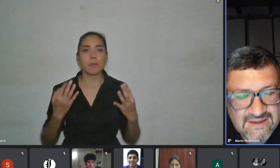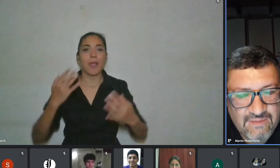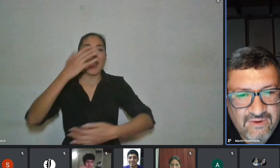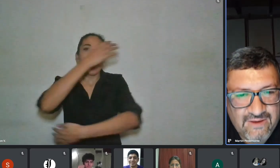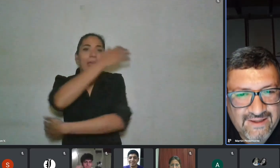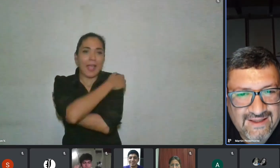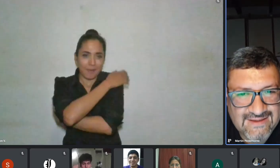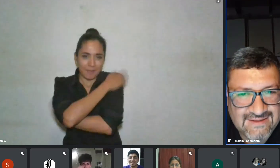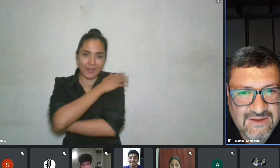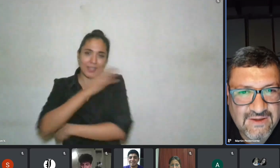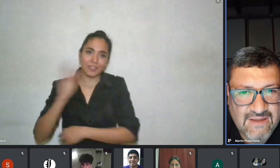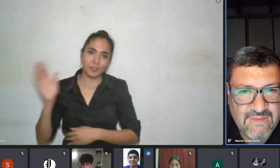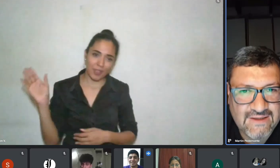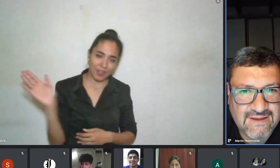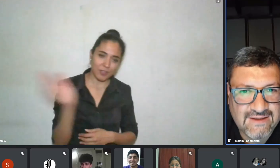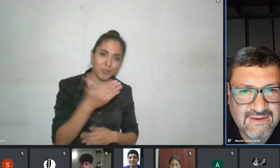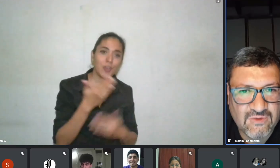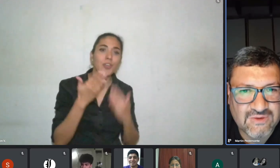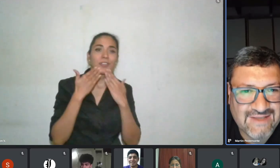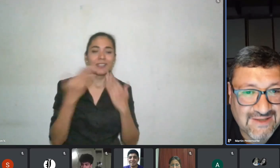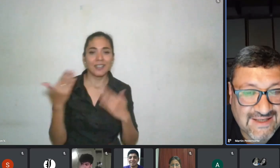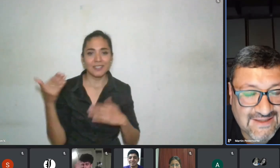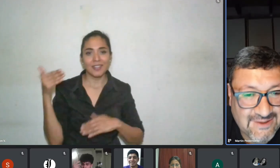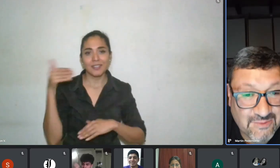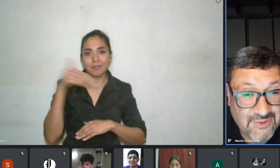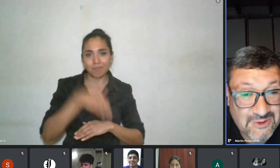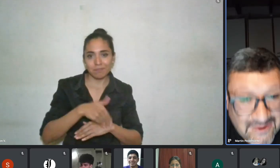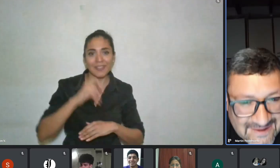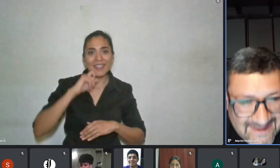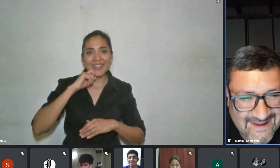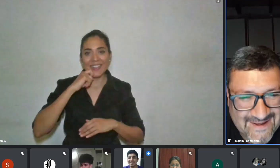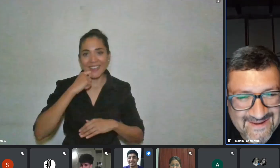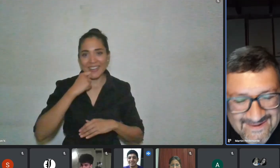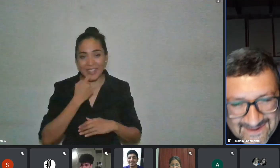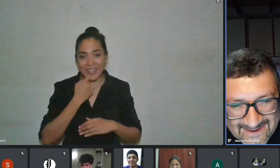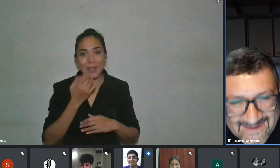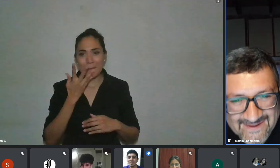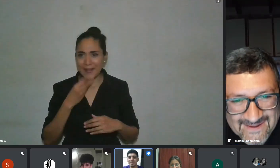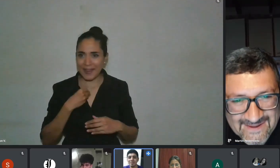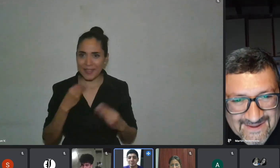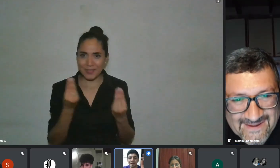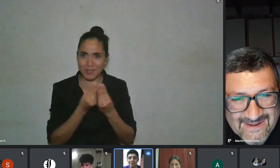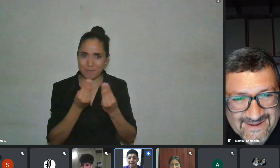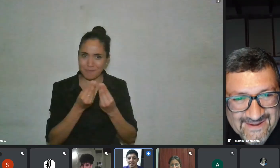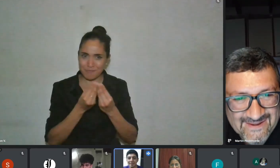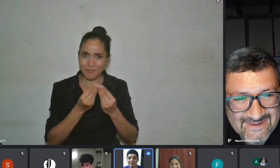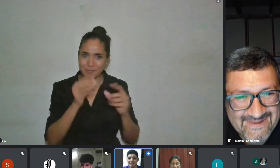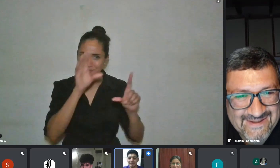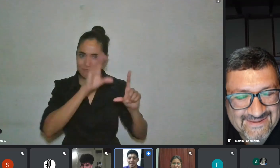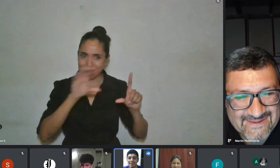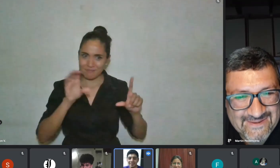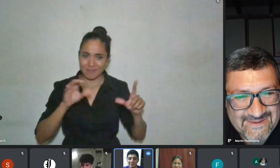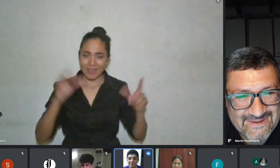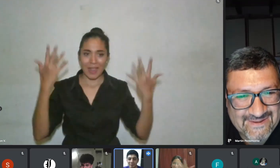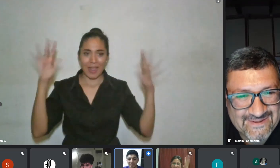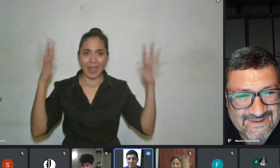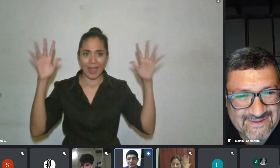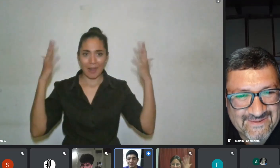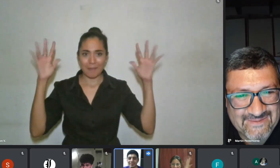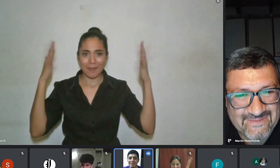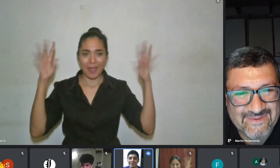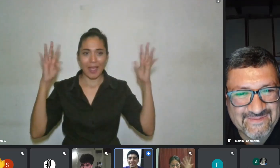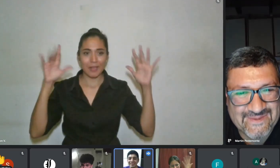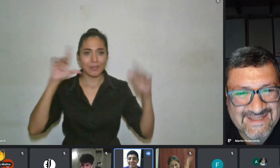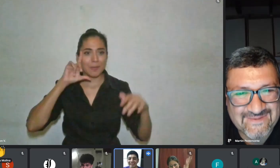todos. Gracias por haber asistido y realmente un gustazo que hayan sido un montón. un aplauso para María ahí, con Mariana, perdón, un aplauso